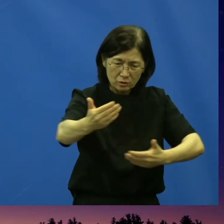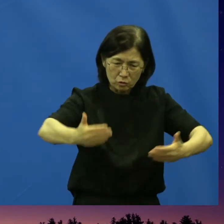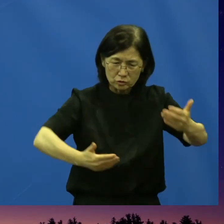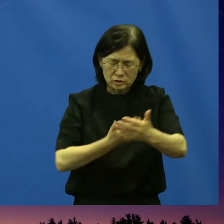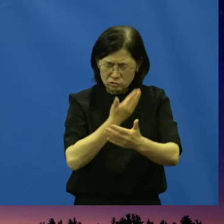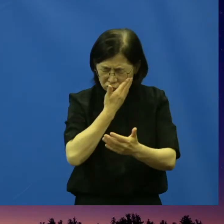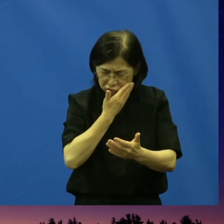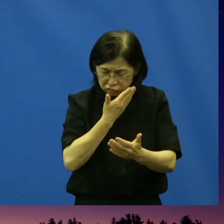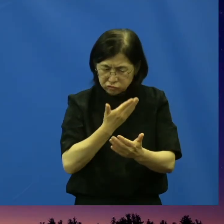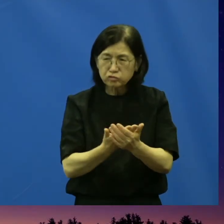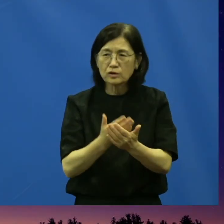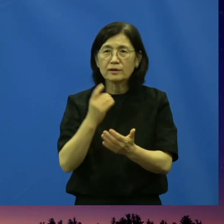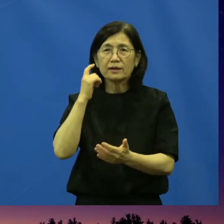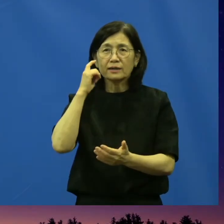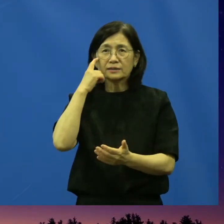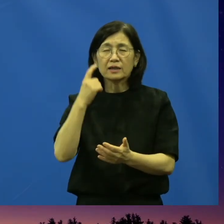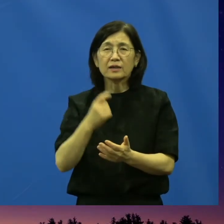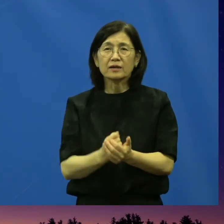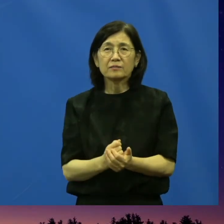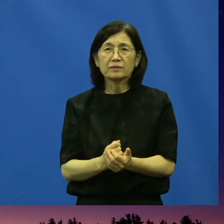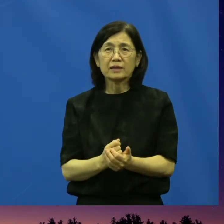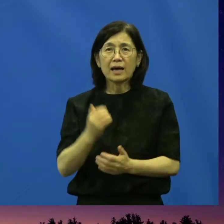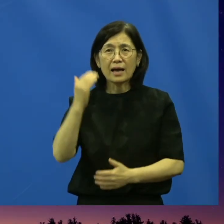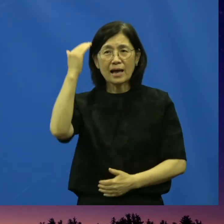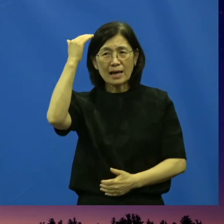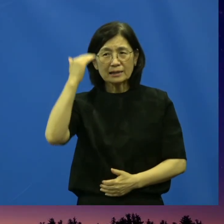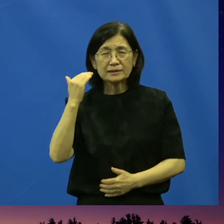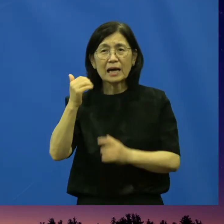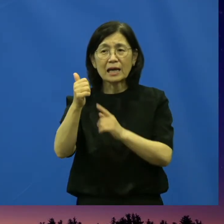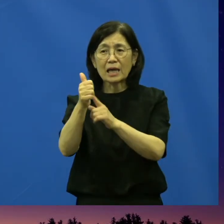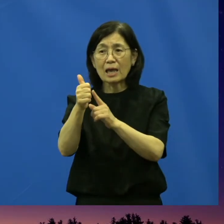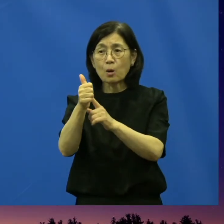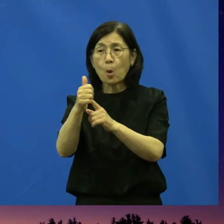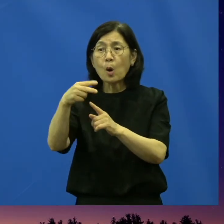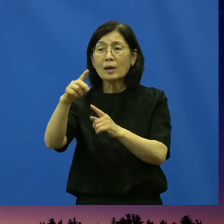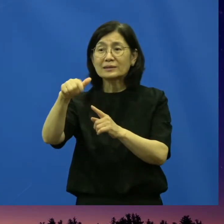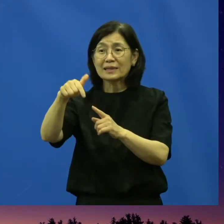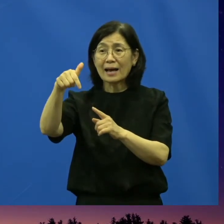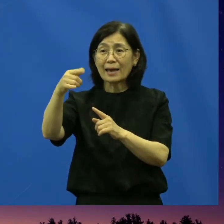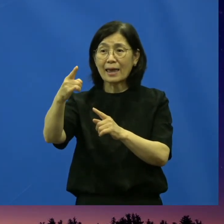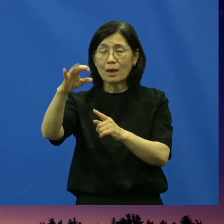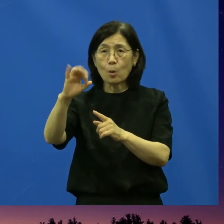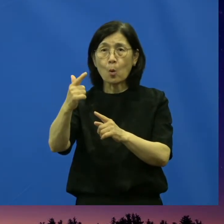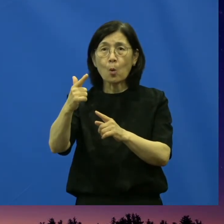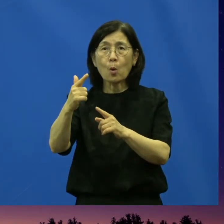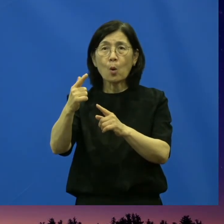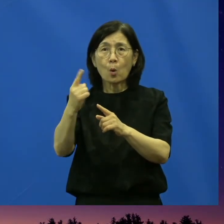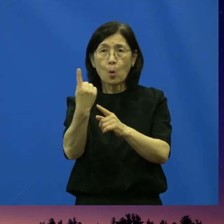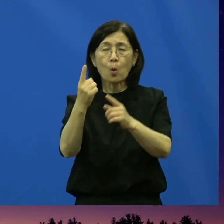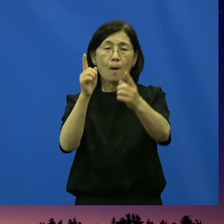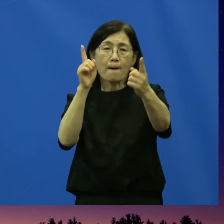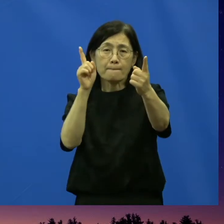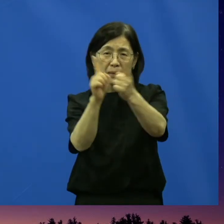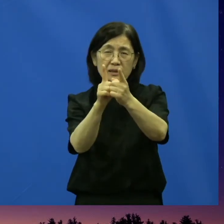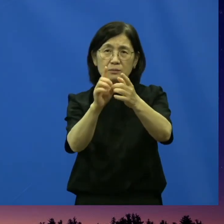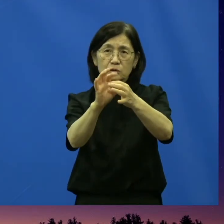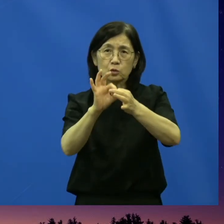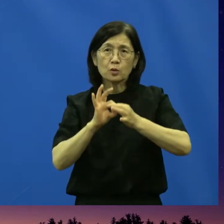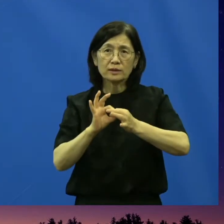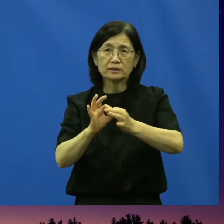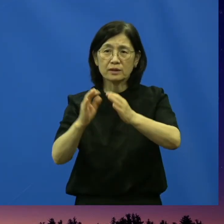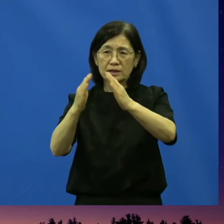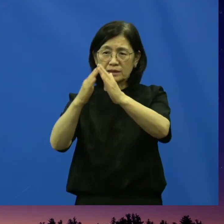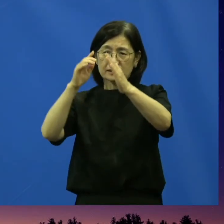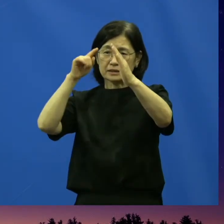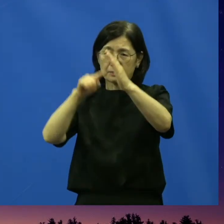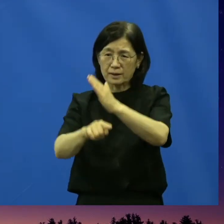여시고요. 삭개오와의 만남도 삭개오의 집에 가셔서 그들과 함께 밥을 먹고 제자들과